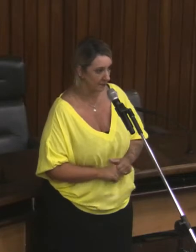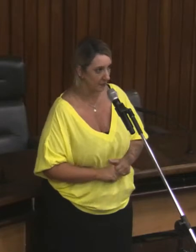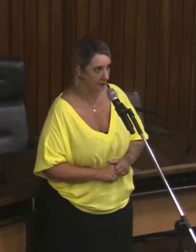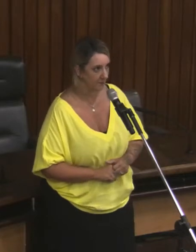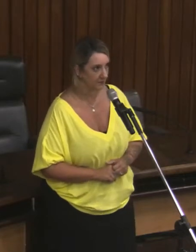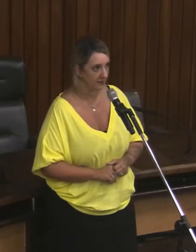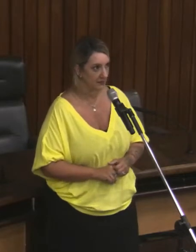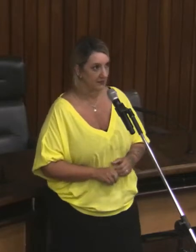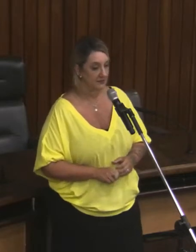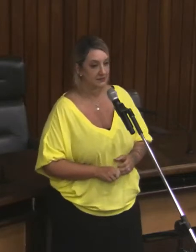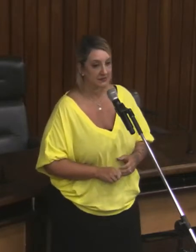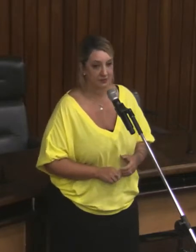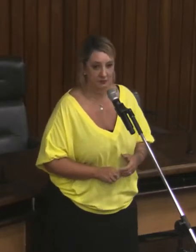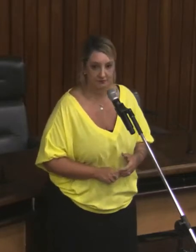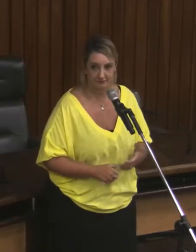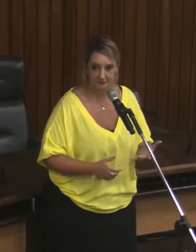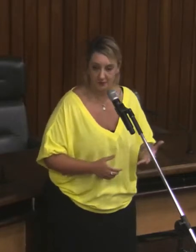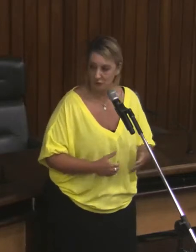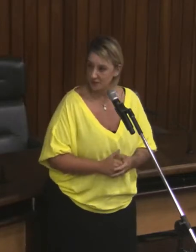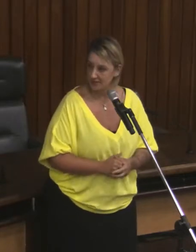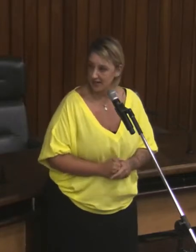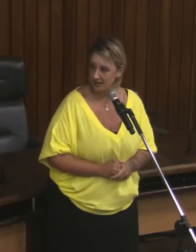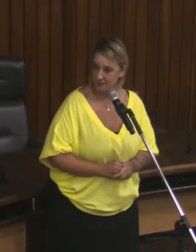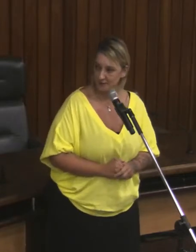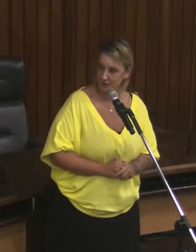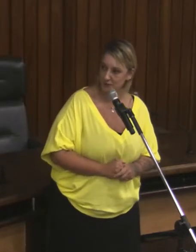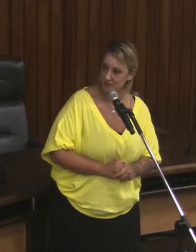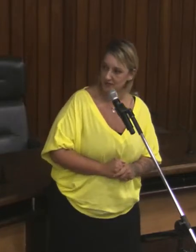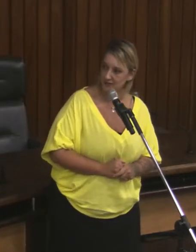bom? Então, vamos começar pelo começo, né, Rô?